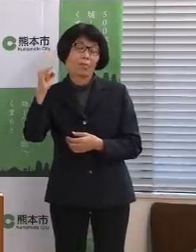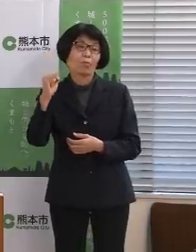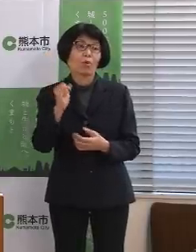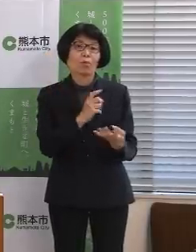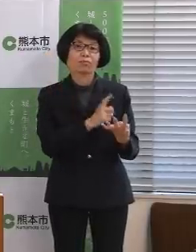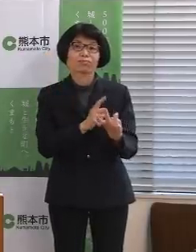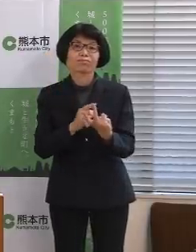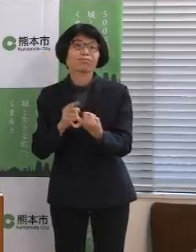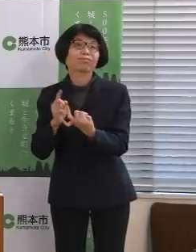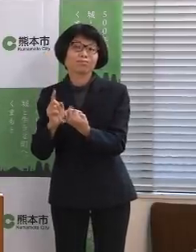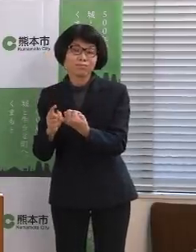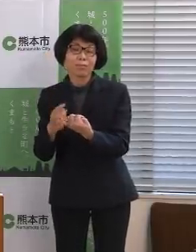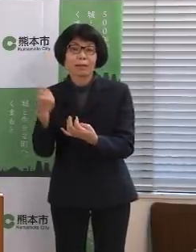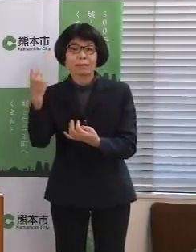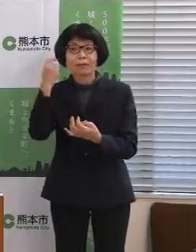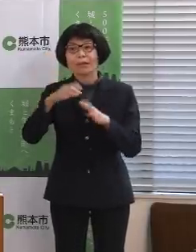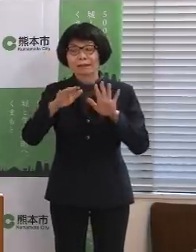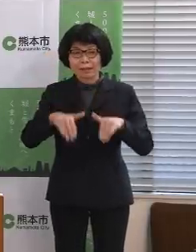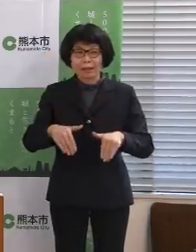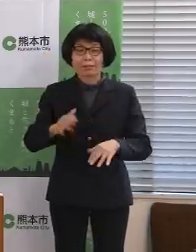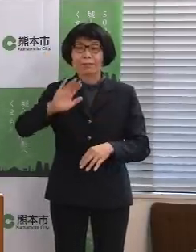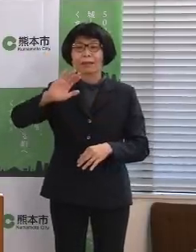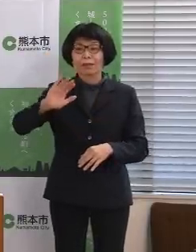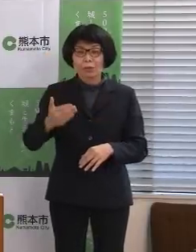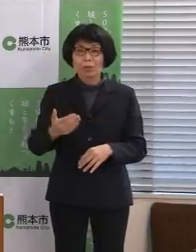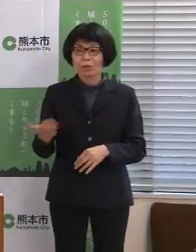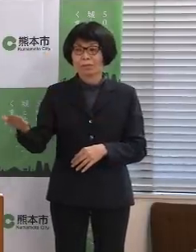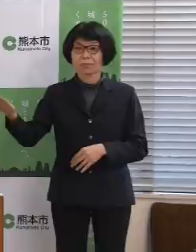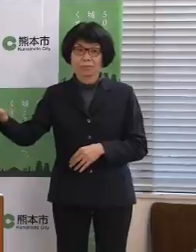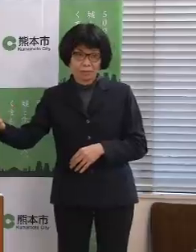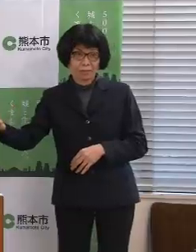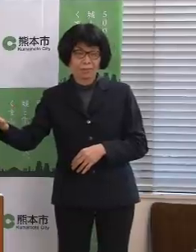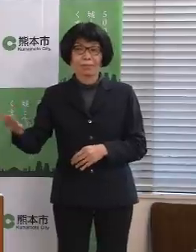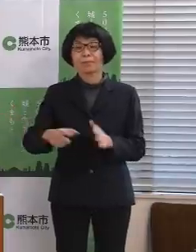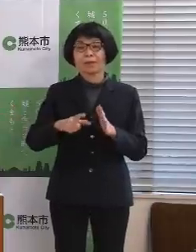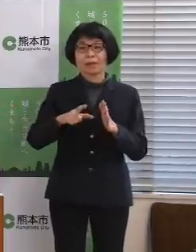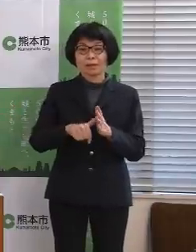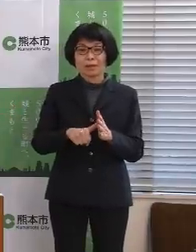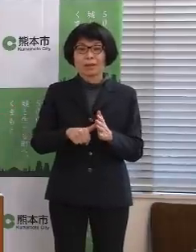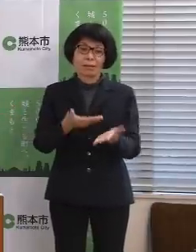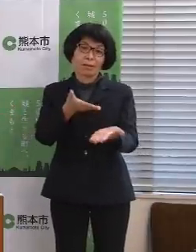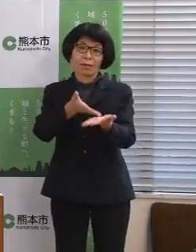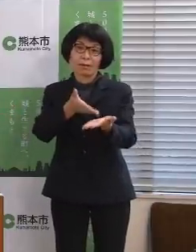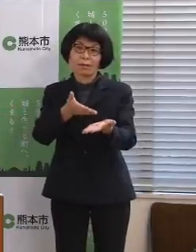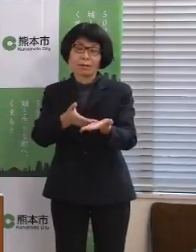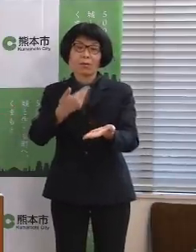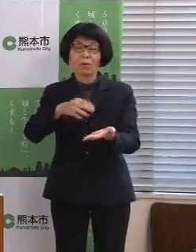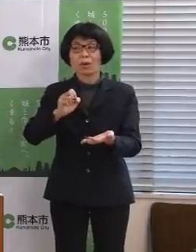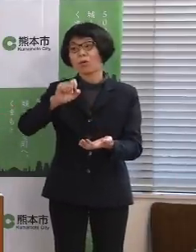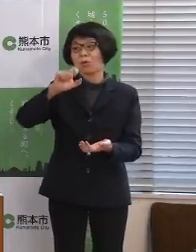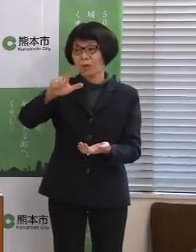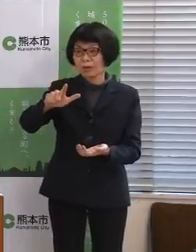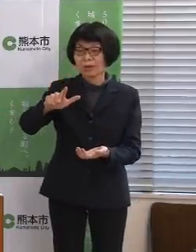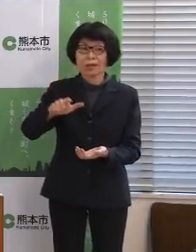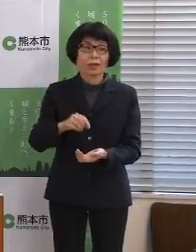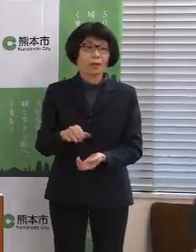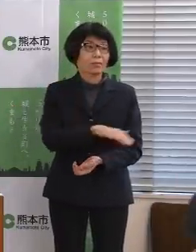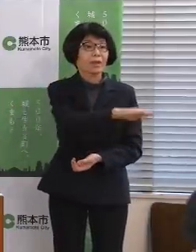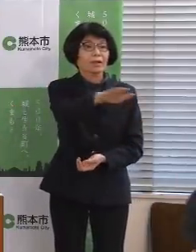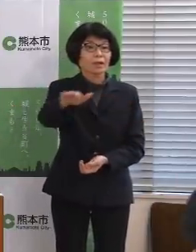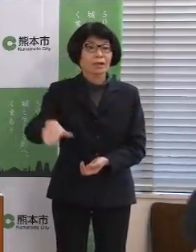か、たまっておりましたけれども、やはり私の方がもっぱらお話をすることが多いので、記者さんたちに、飛